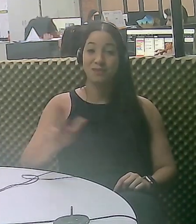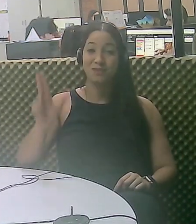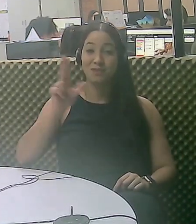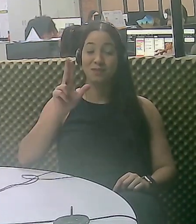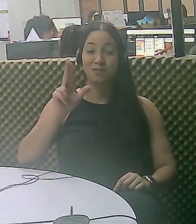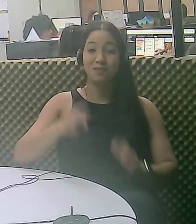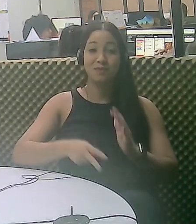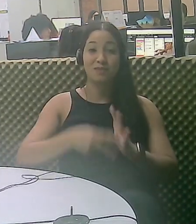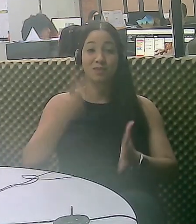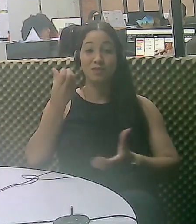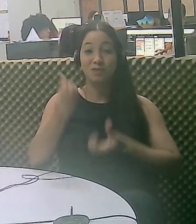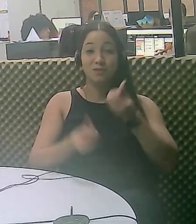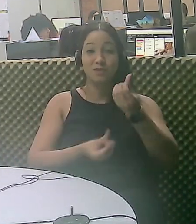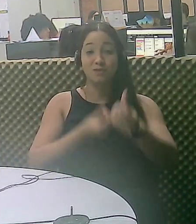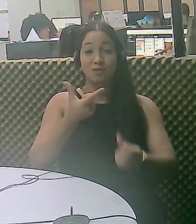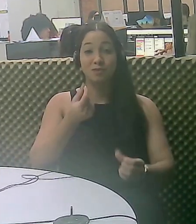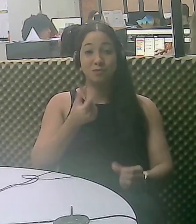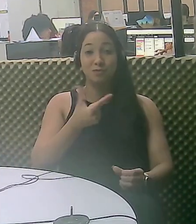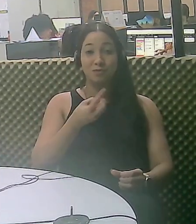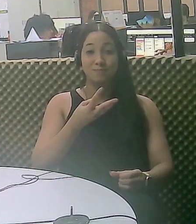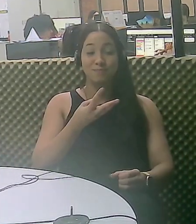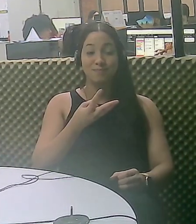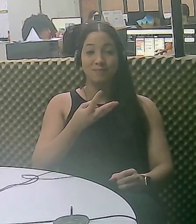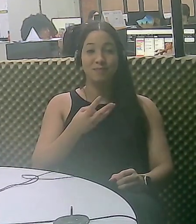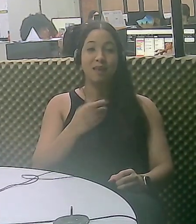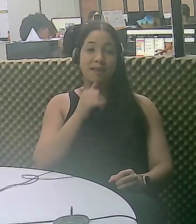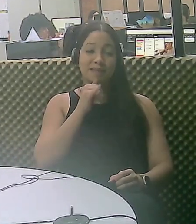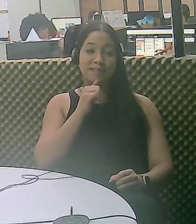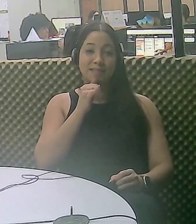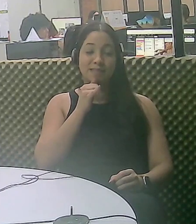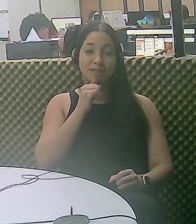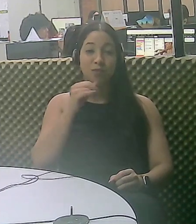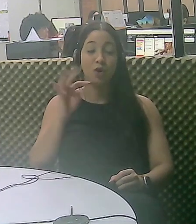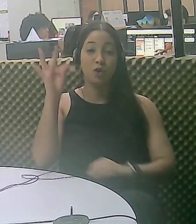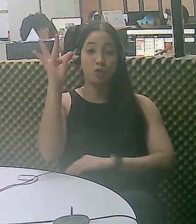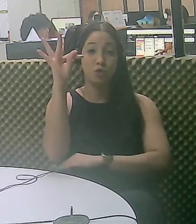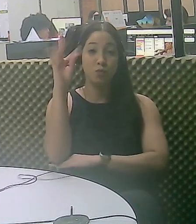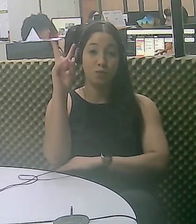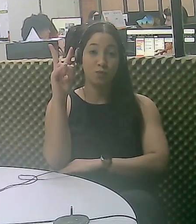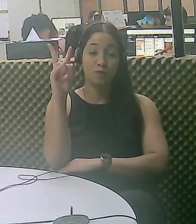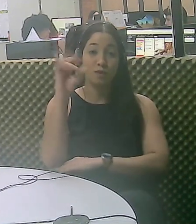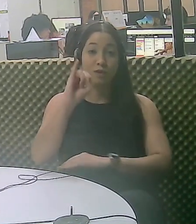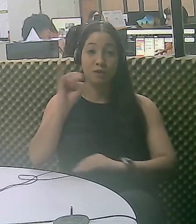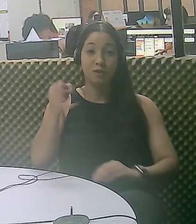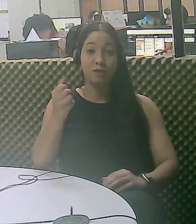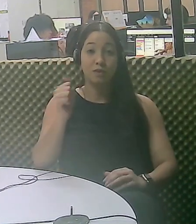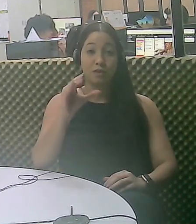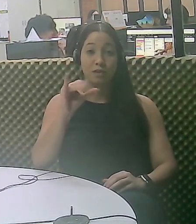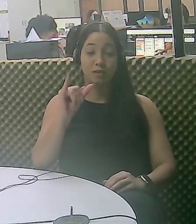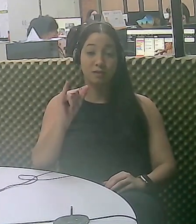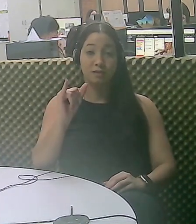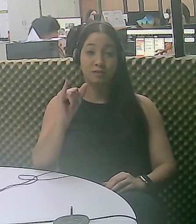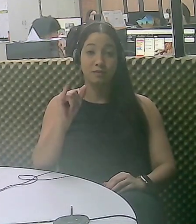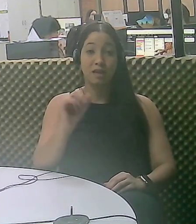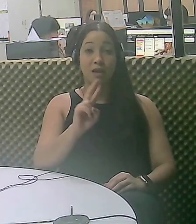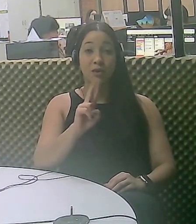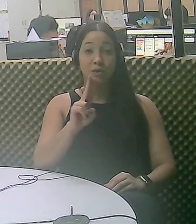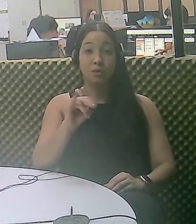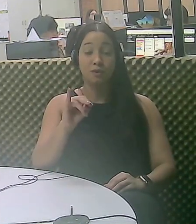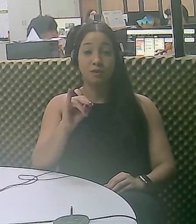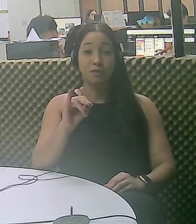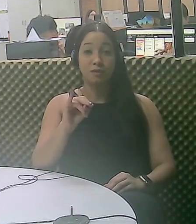neste segundo semestre de 2023, entre elas Atubal Vilela, Jaci de Assis, Rui